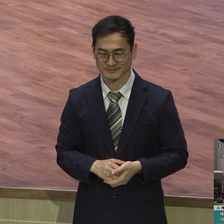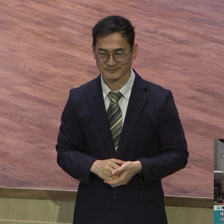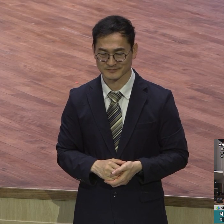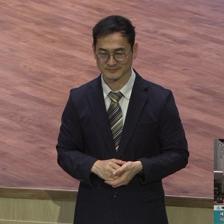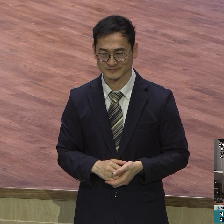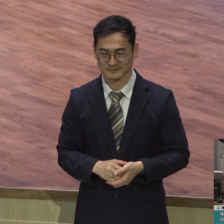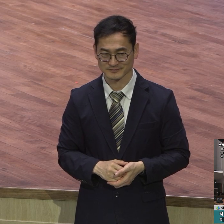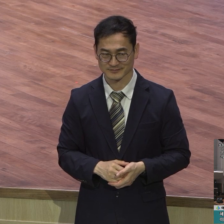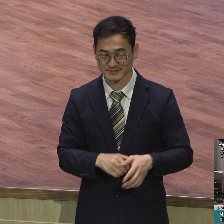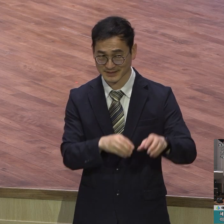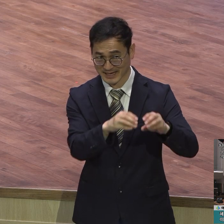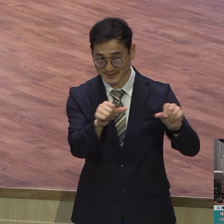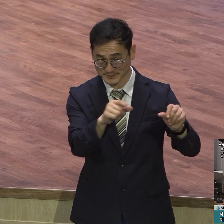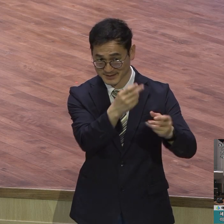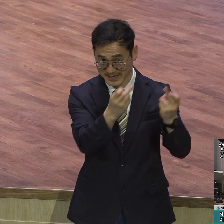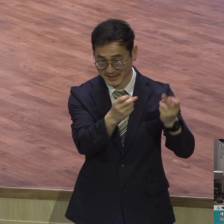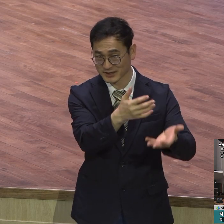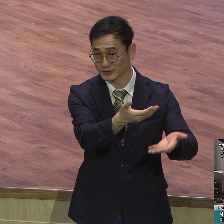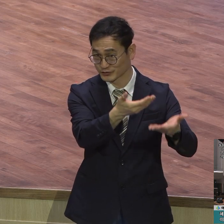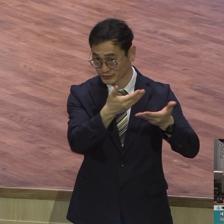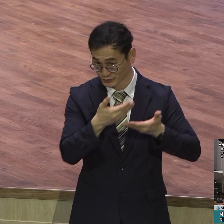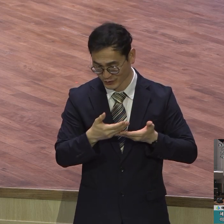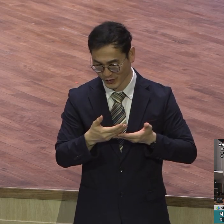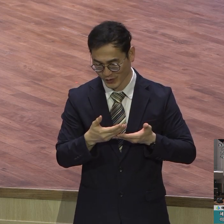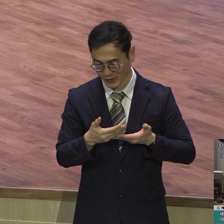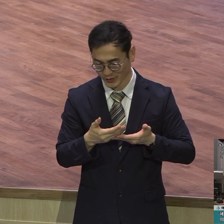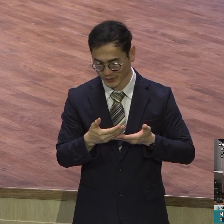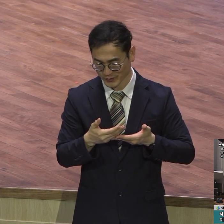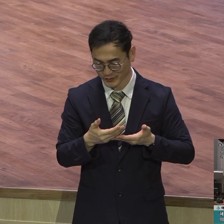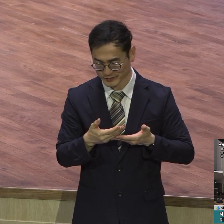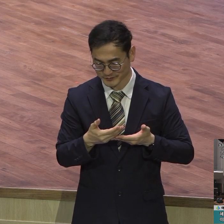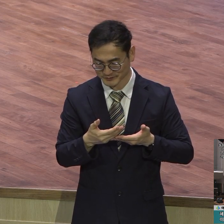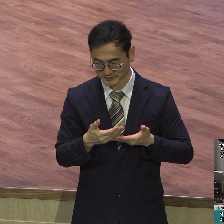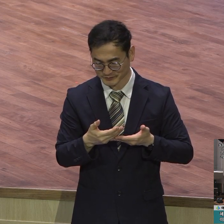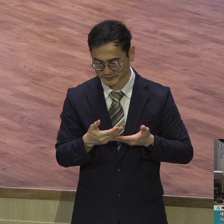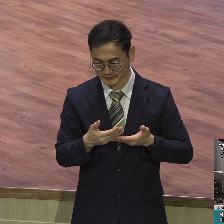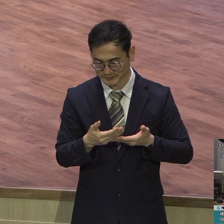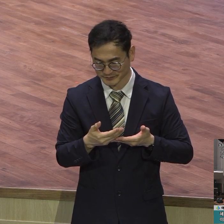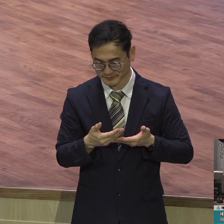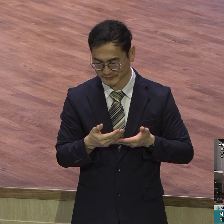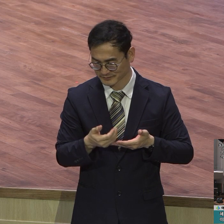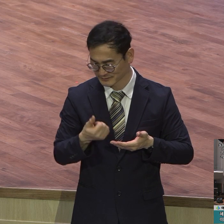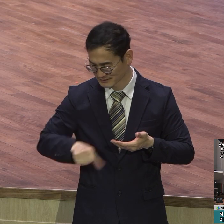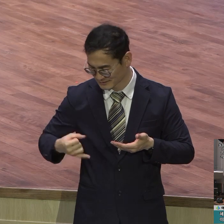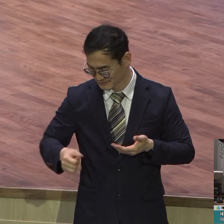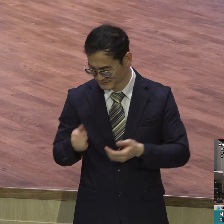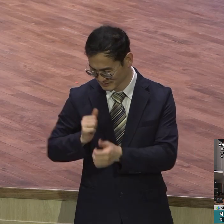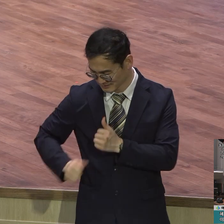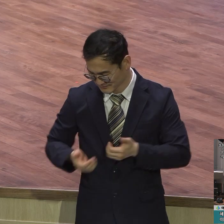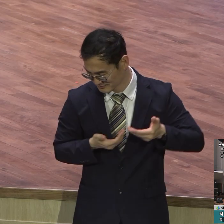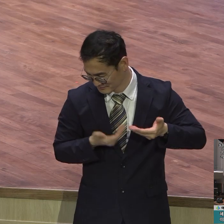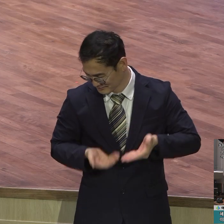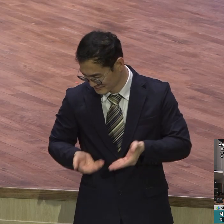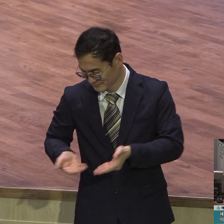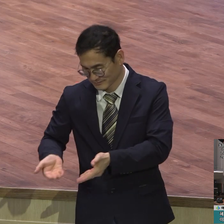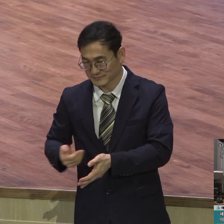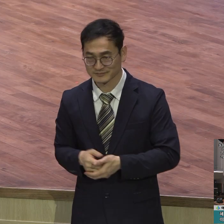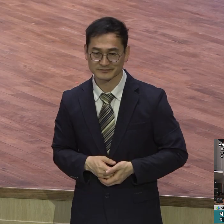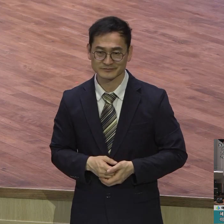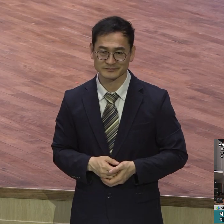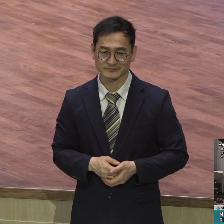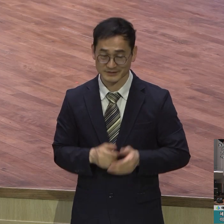삼게 하시며 헤브론이 그리스 사람 여분 내 아들 갈랩의 기업이 되어 오늘까지 이르렀으니 이는 그가 이스라엘의 하나님